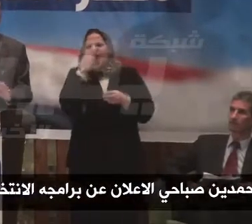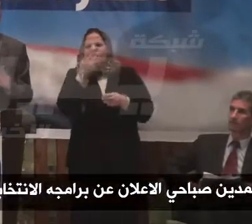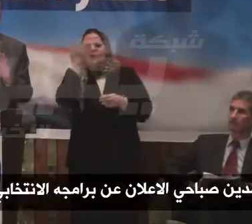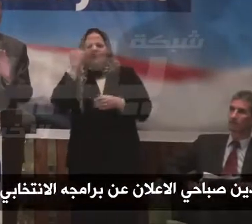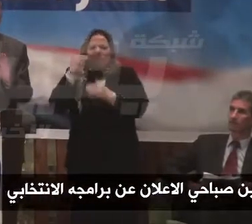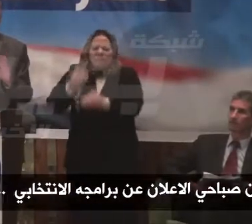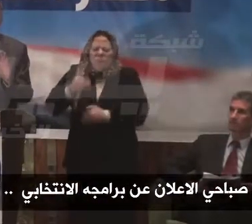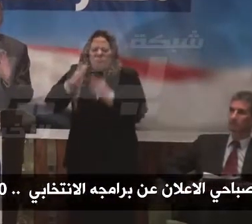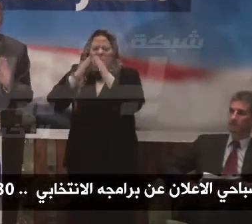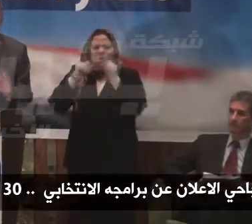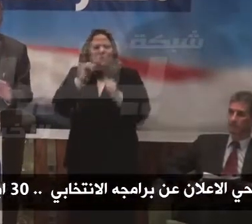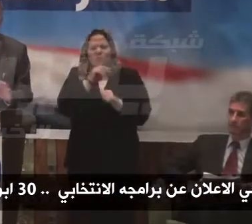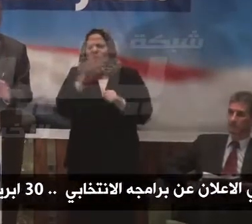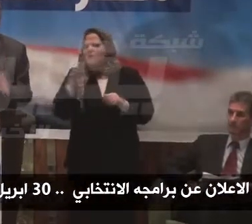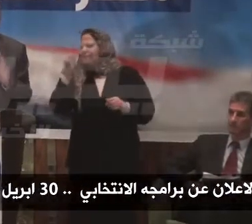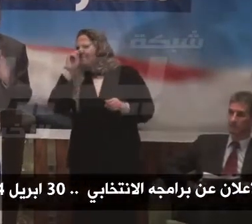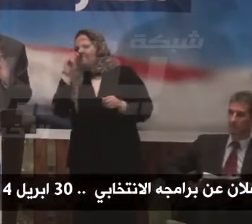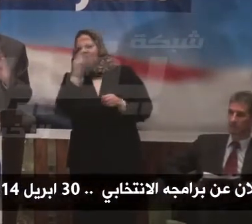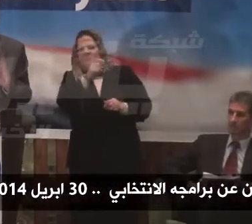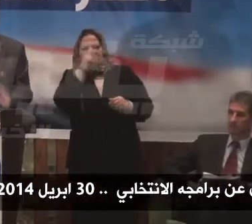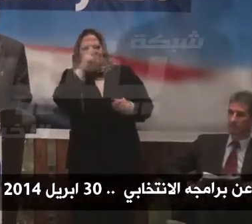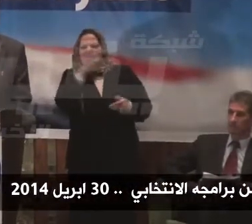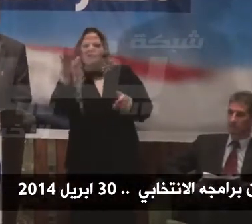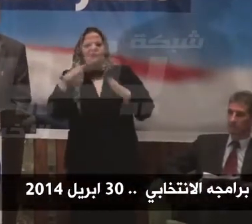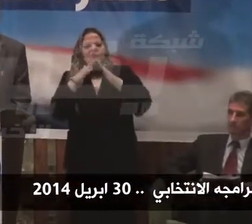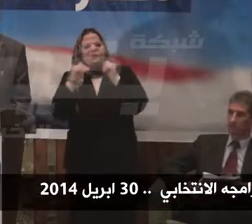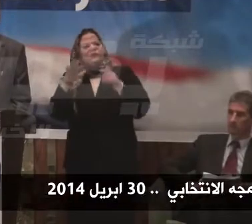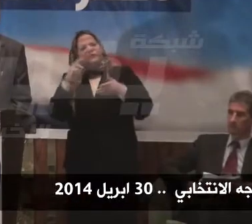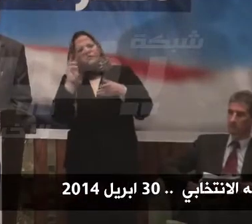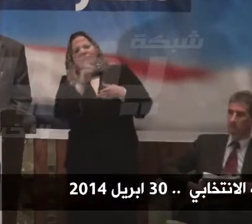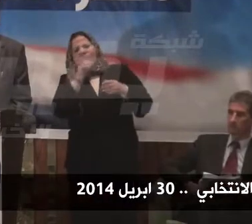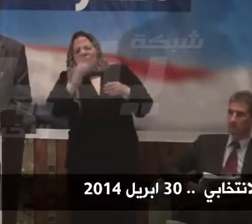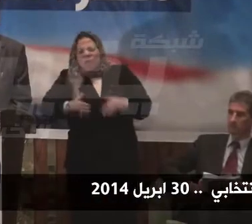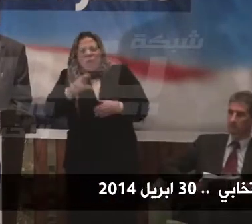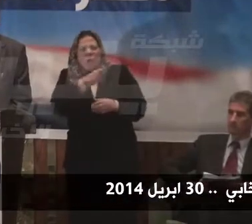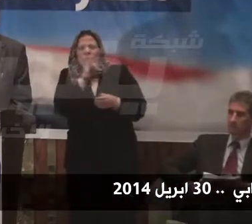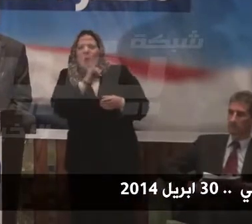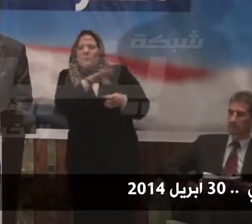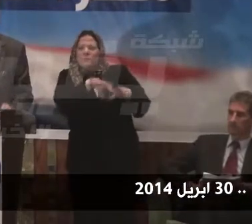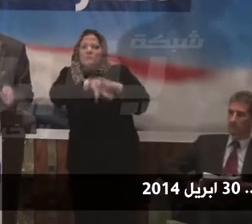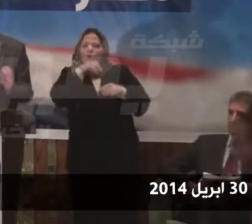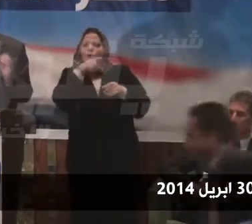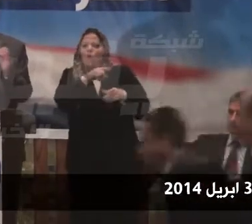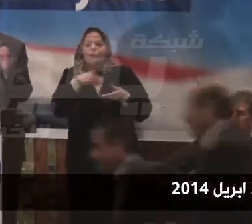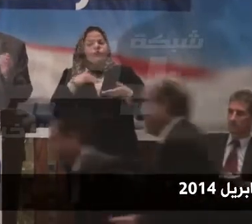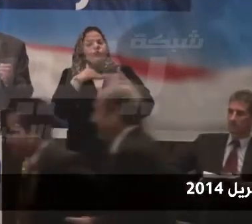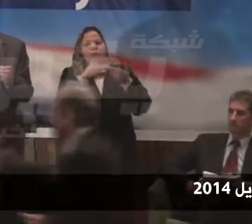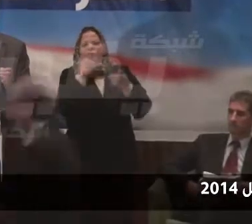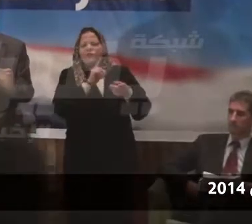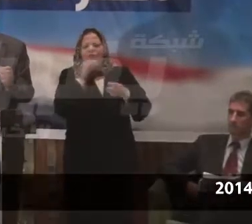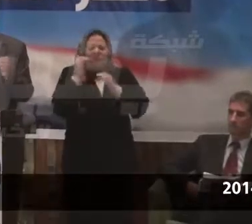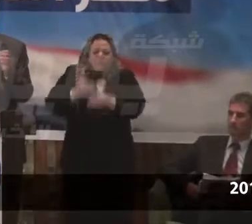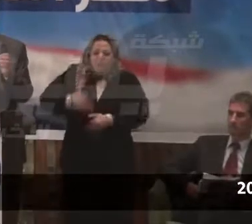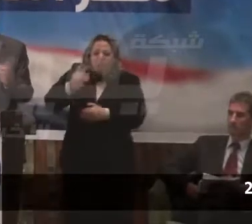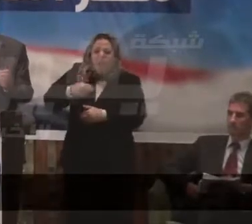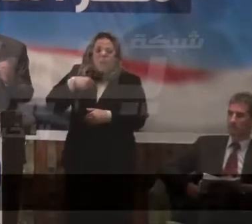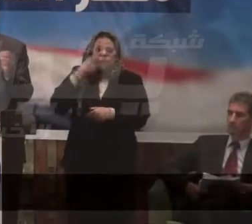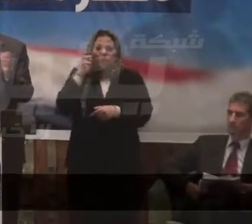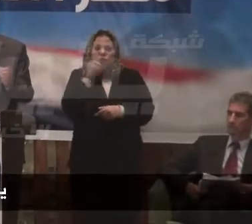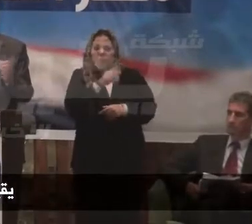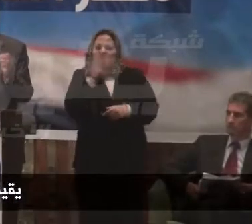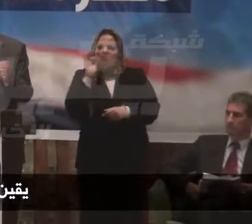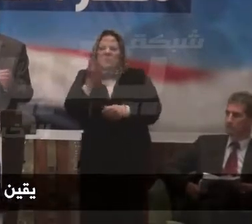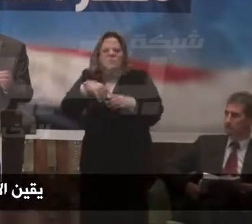مغبون، وهو والصياد المصري الاثنين. هذا البرنامج بيعالج المسألة دي. بالنسبة للفلاح